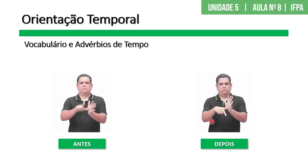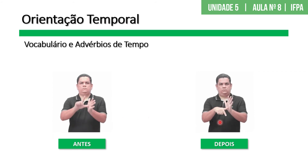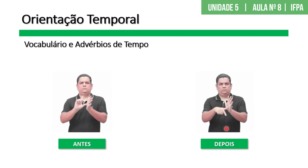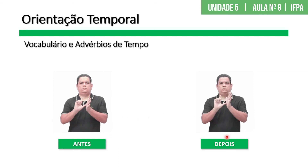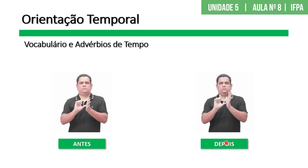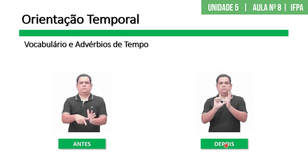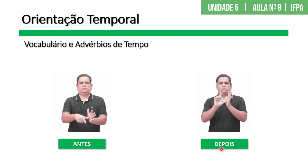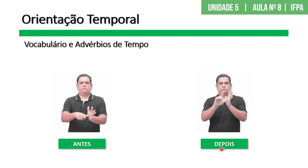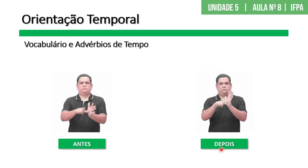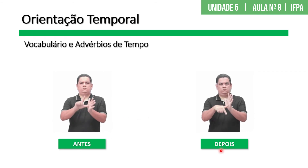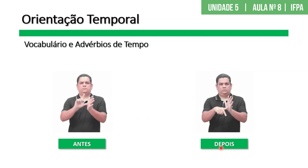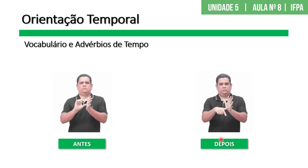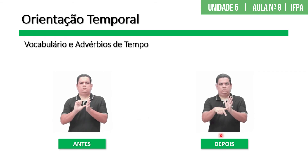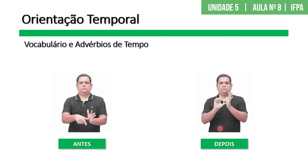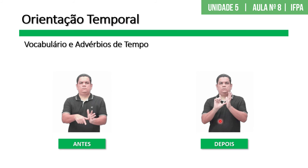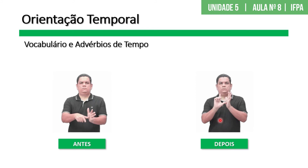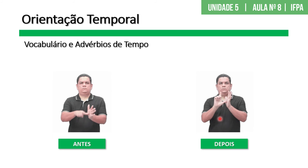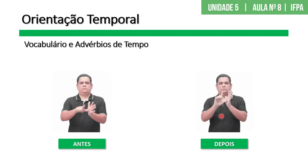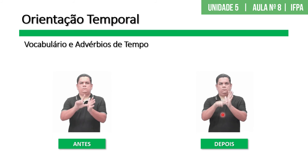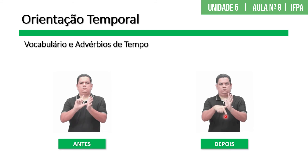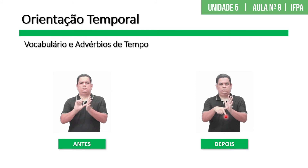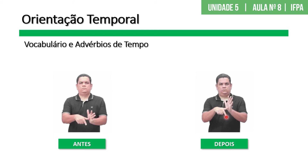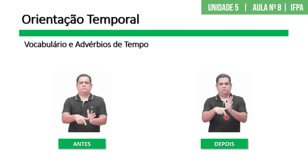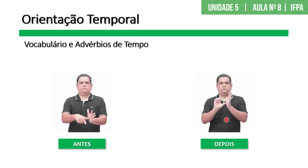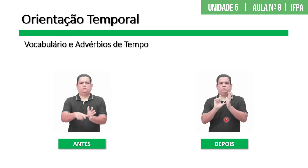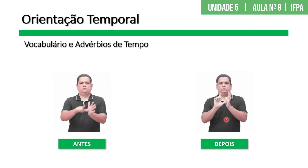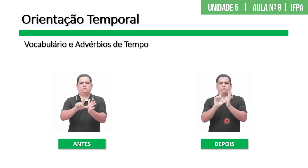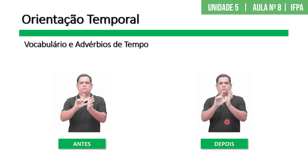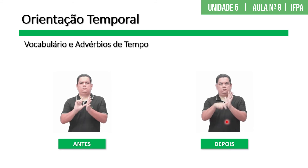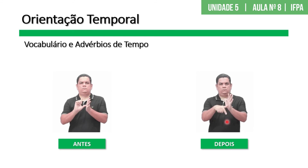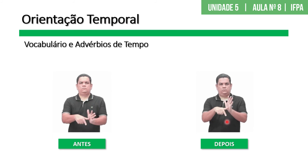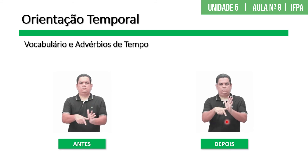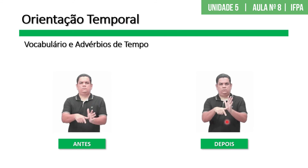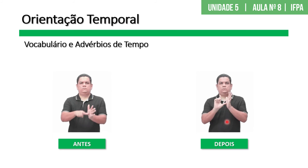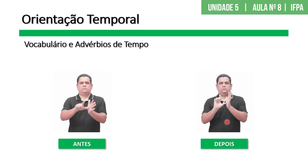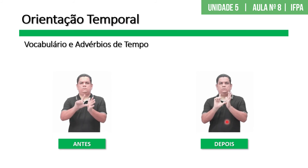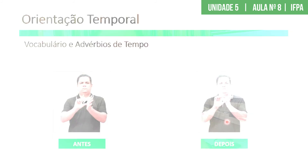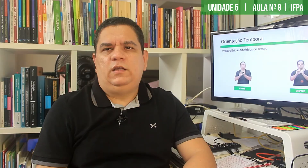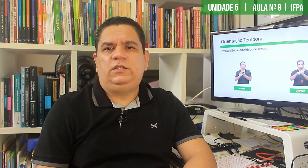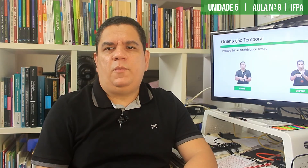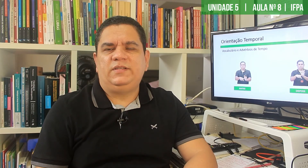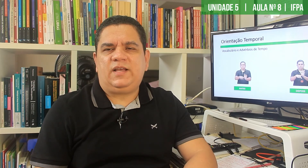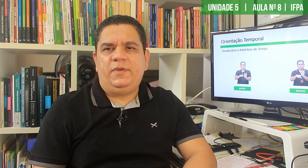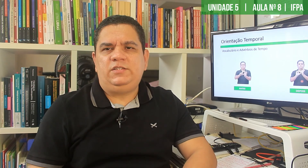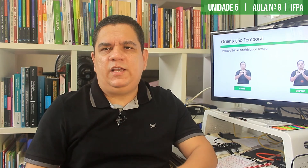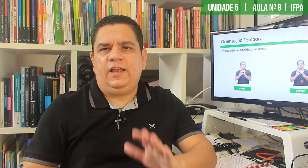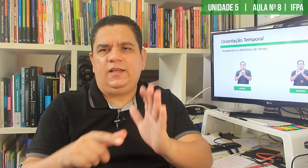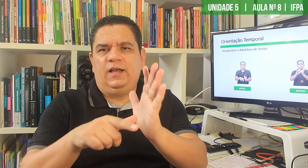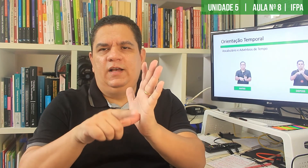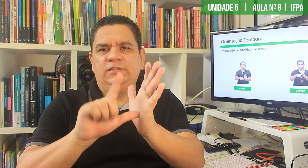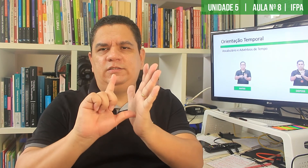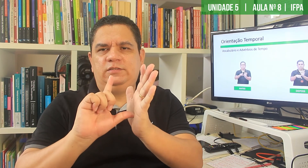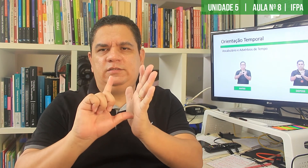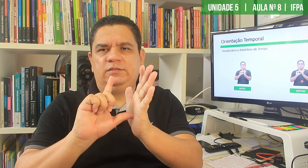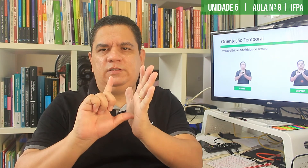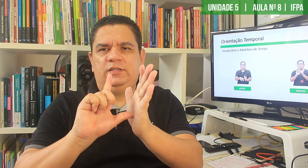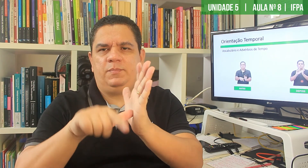E o sinal de depois é o movimento inverso para frente, tá? Então, basicamente é antes e